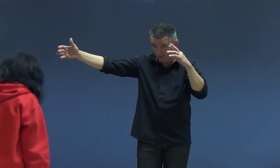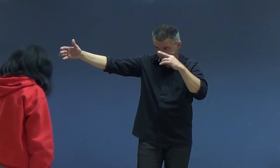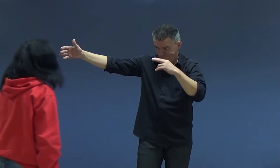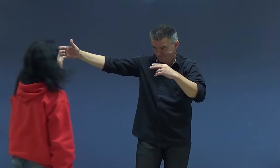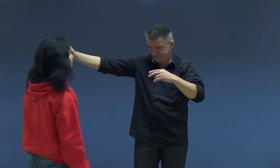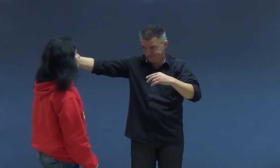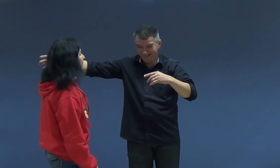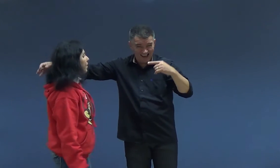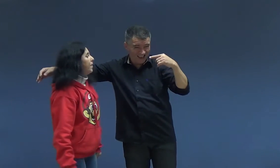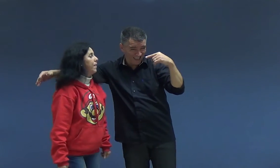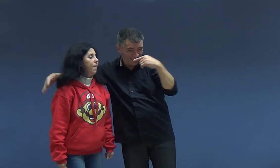Olha só.